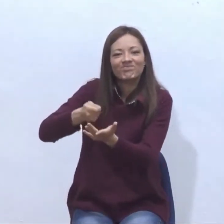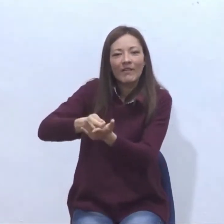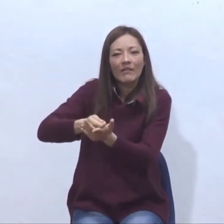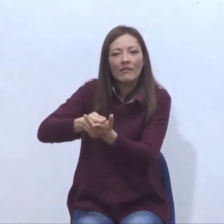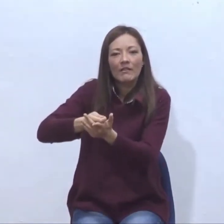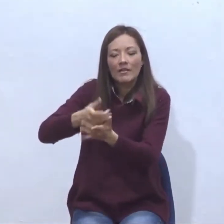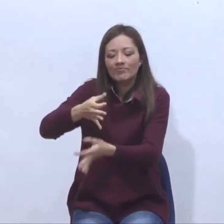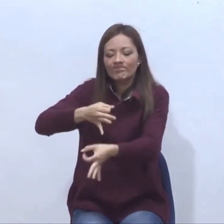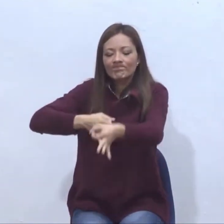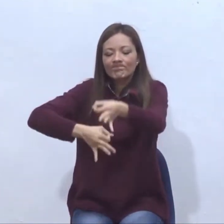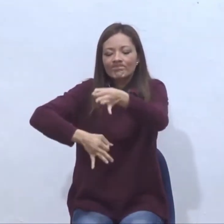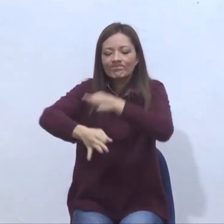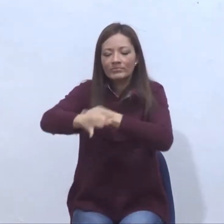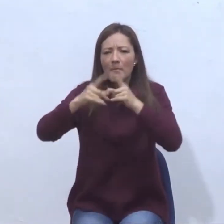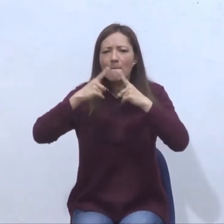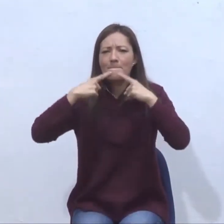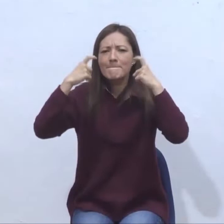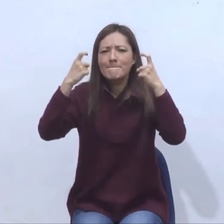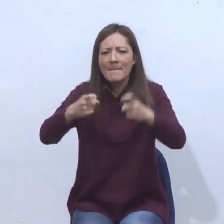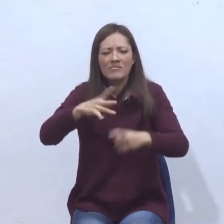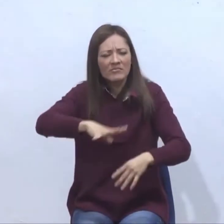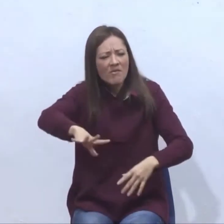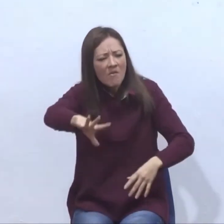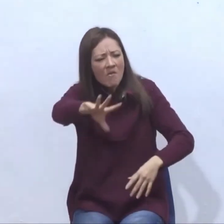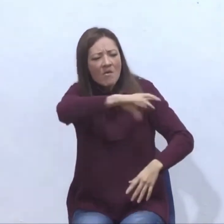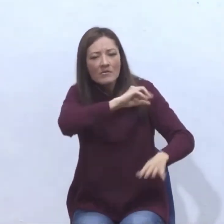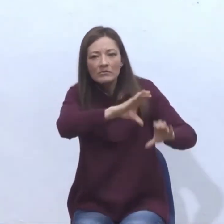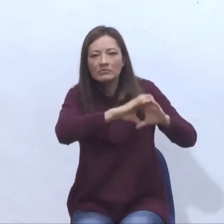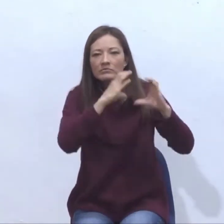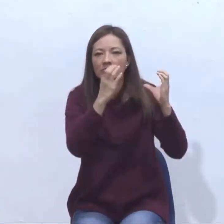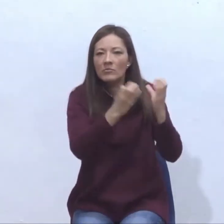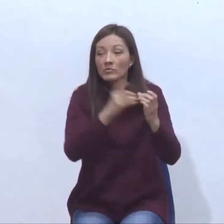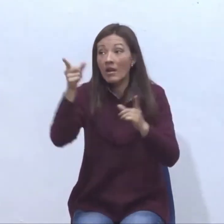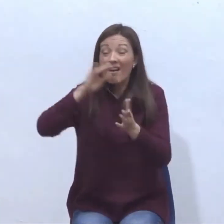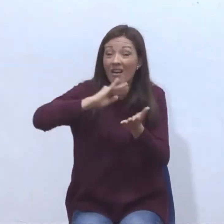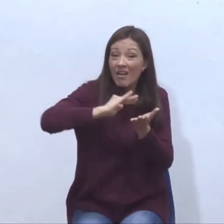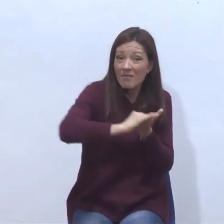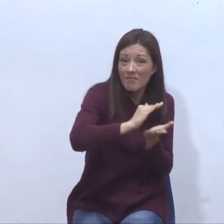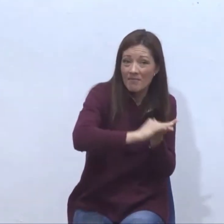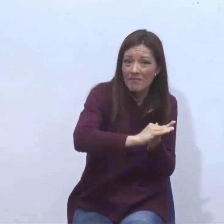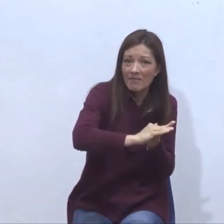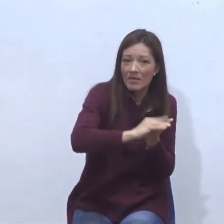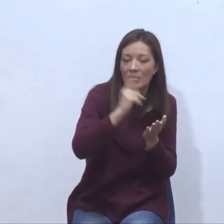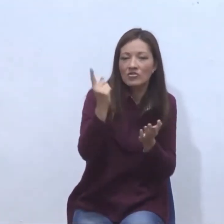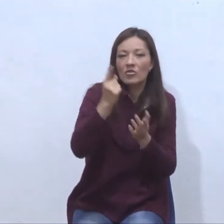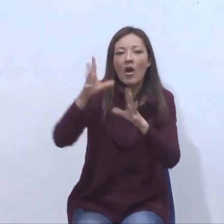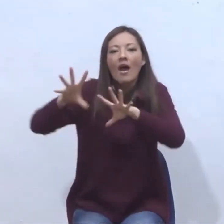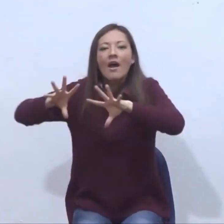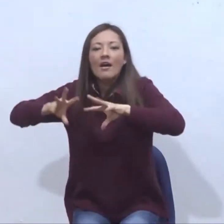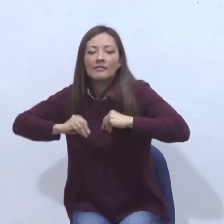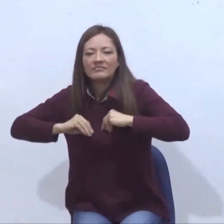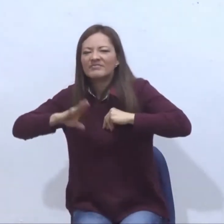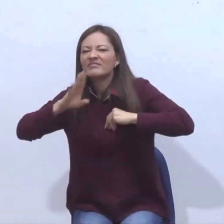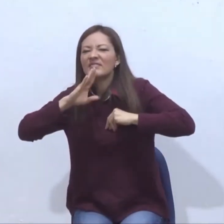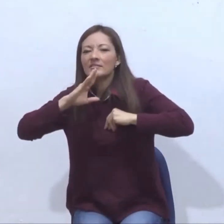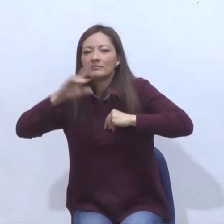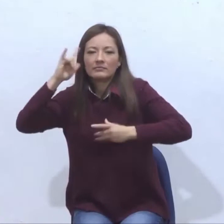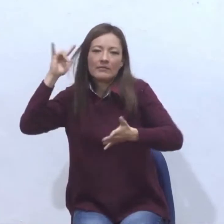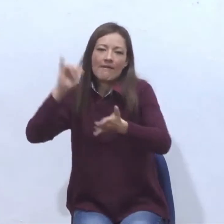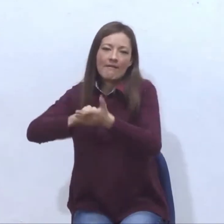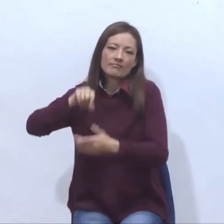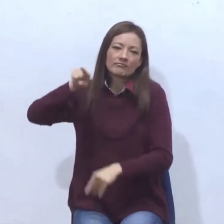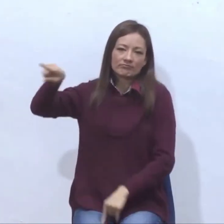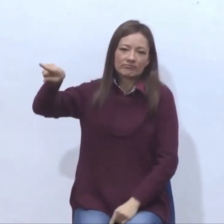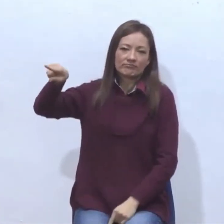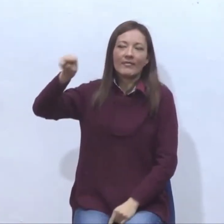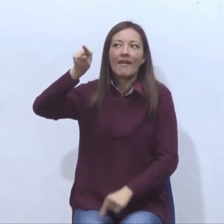pecados de toda la humanidad, pero ese perdón solamente lo reciben los que han creído